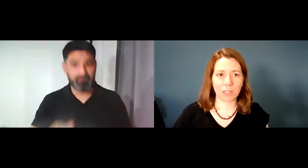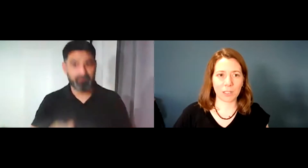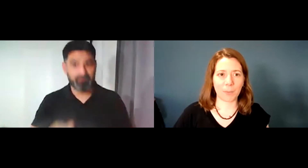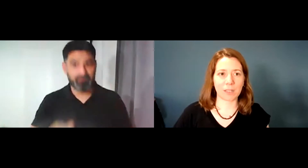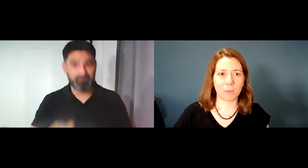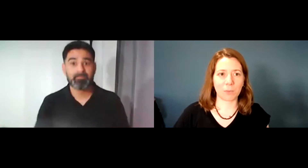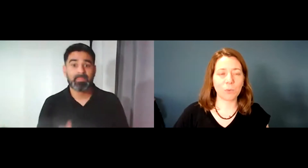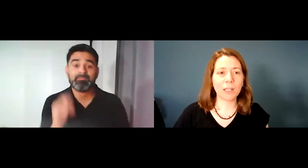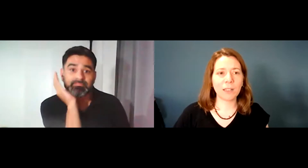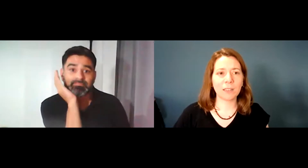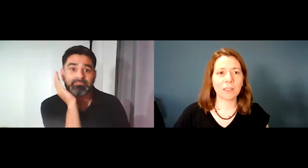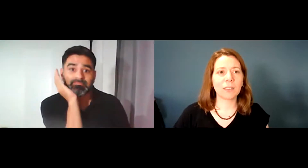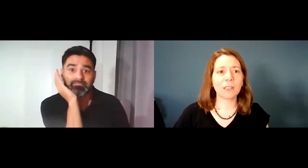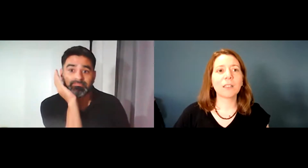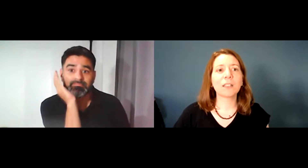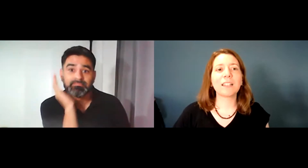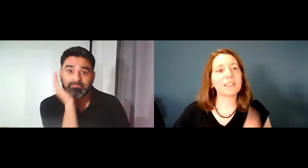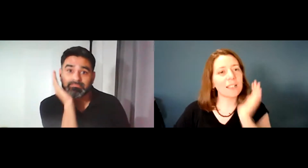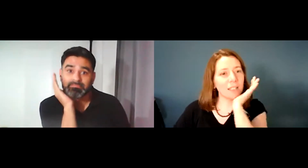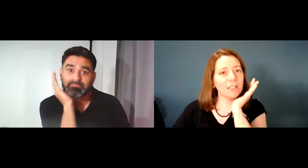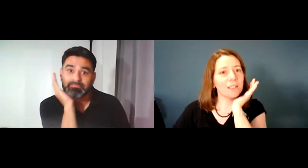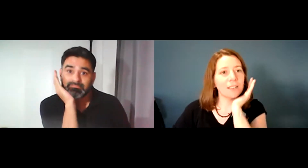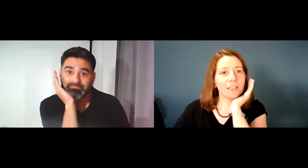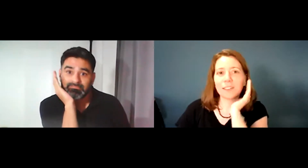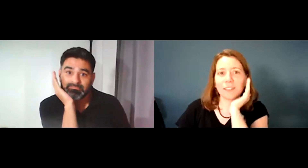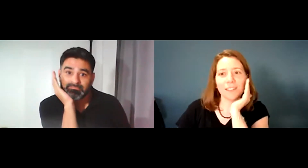señas pensamos. Una, que es así.